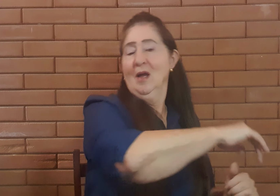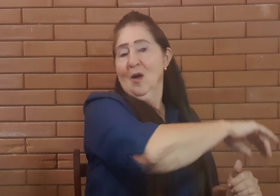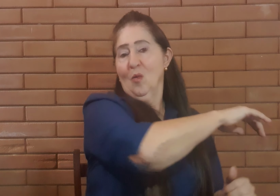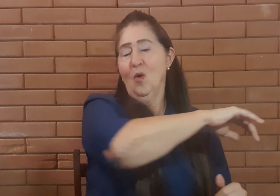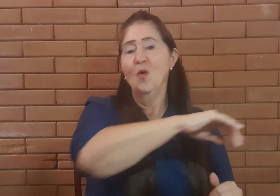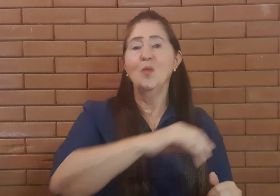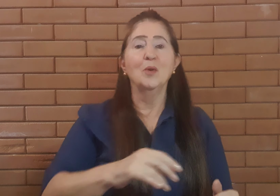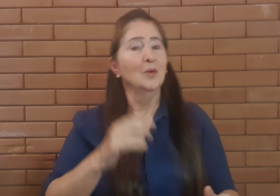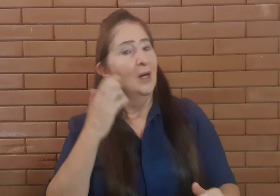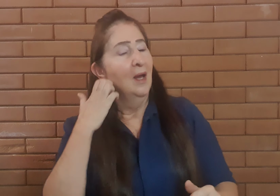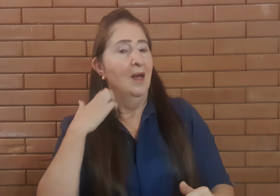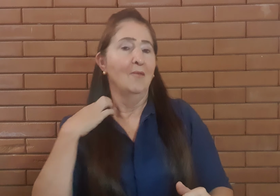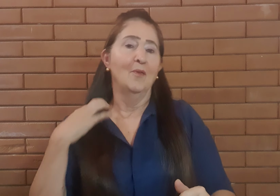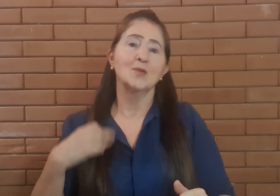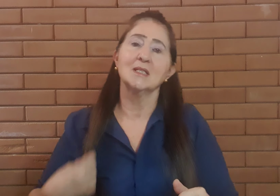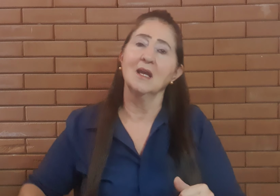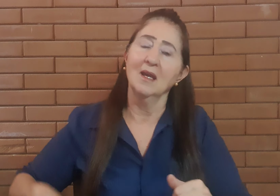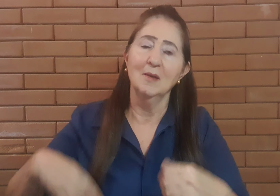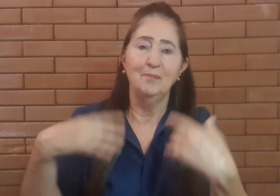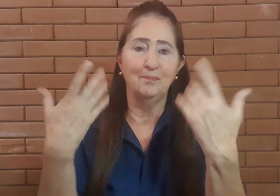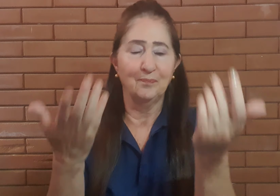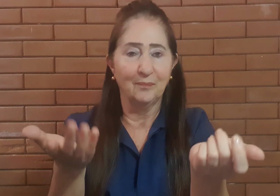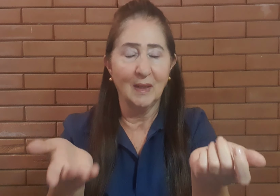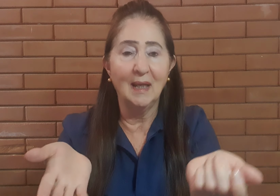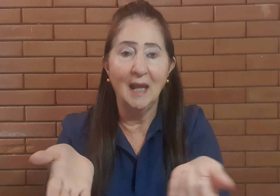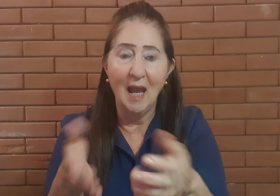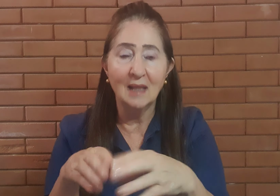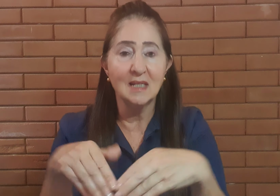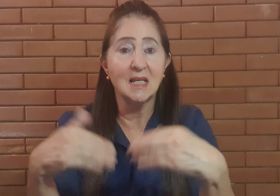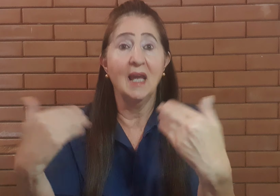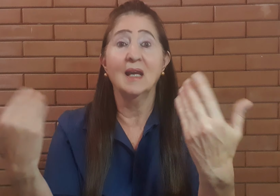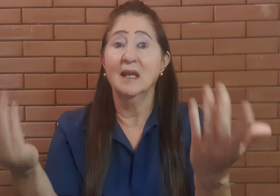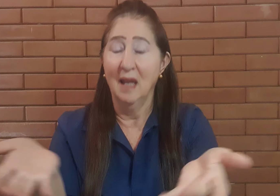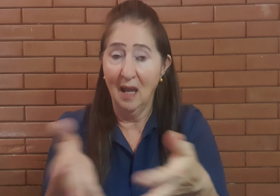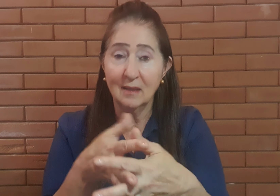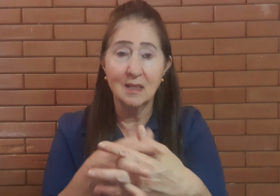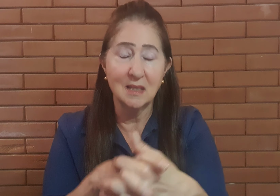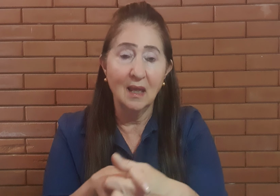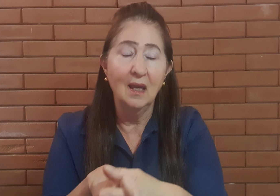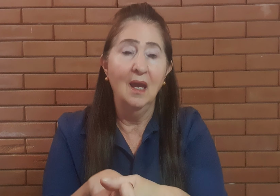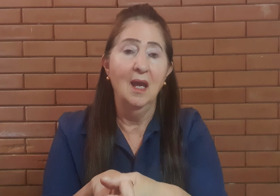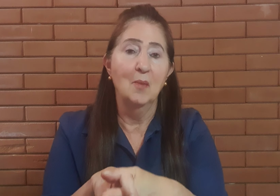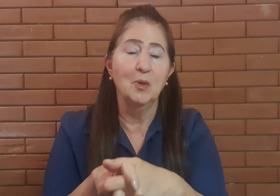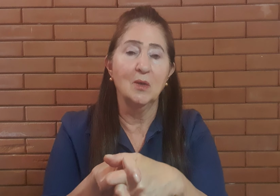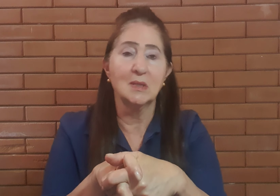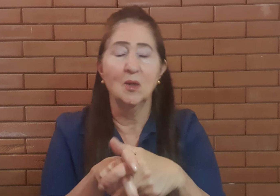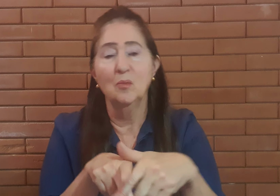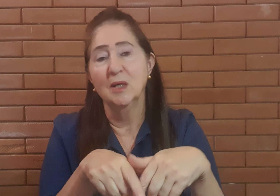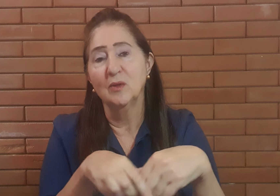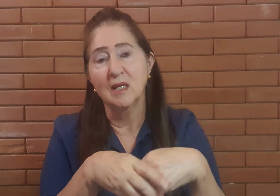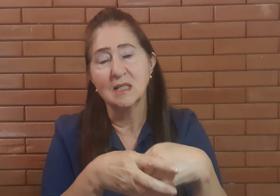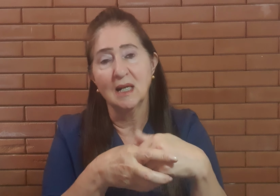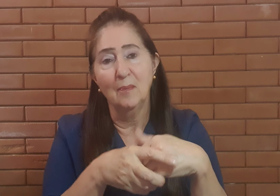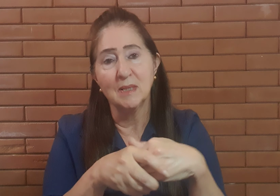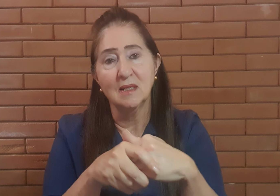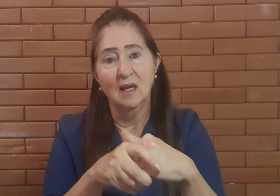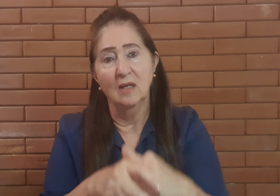o ombro, vão ser criadas, recriadas, né? Porque o ser humano tem essa capacidade,